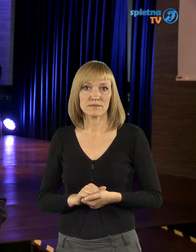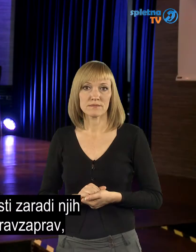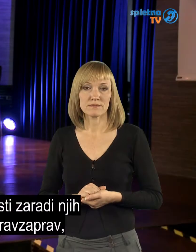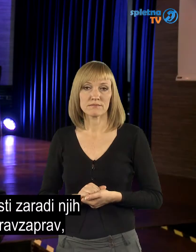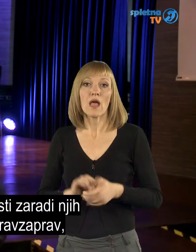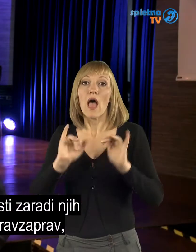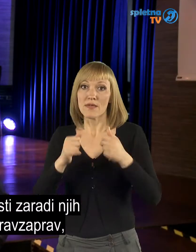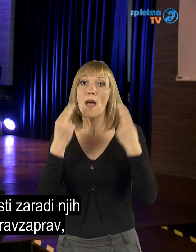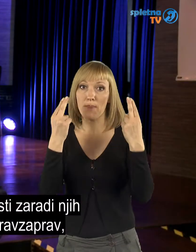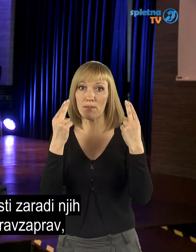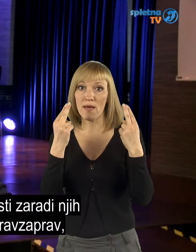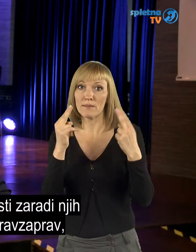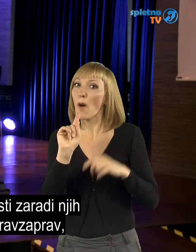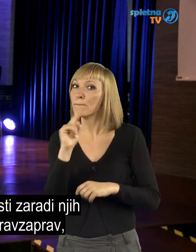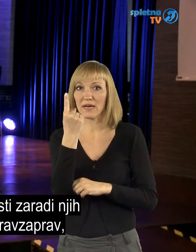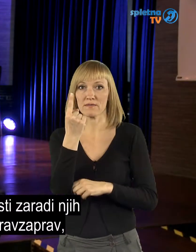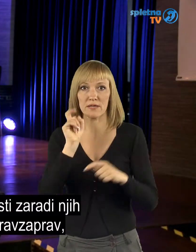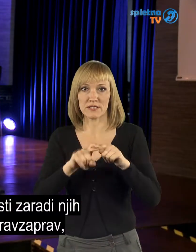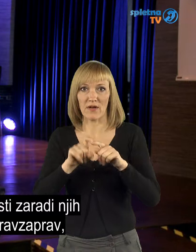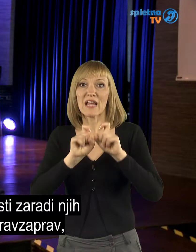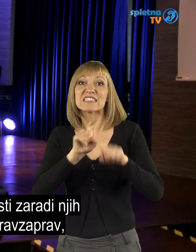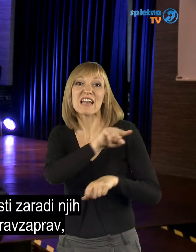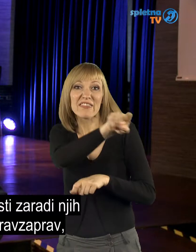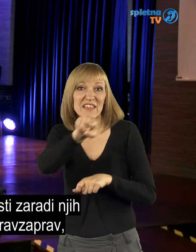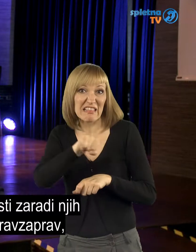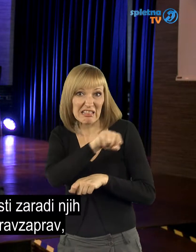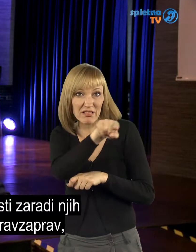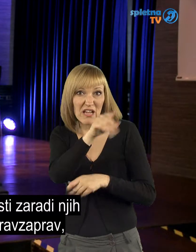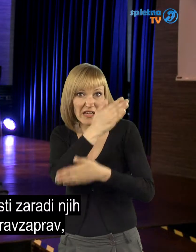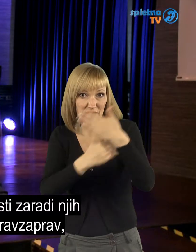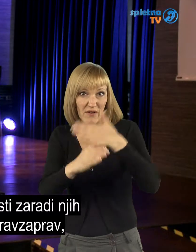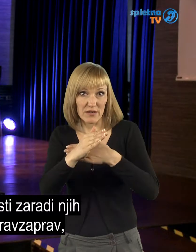It is important first of all for them, for us actually,